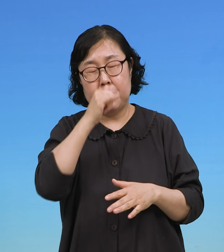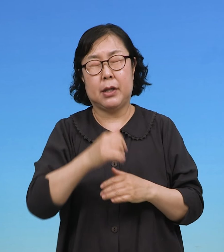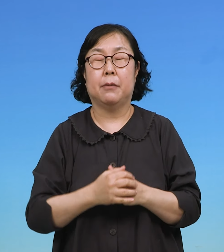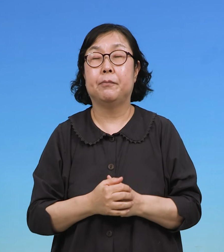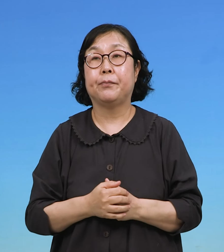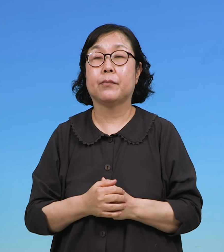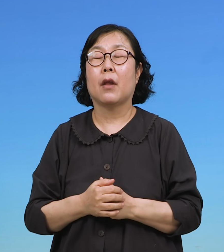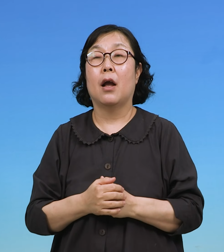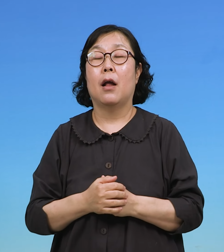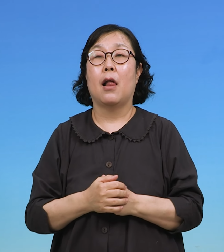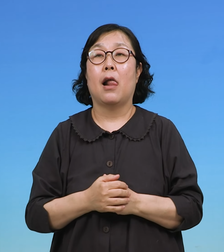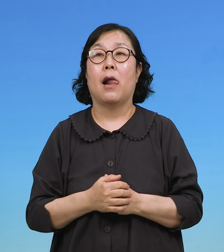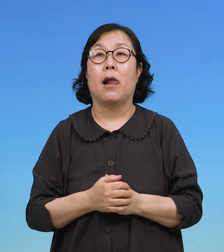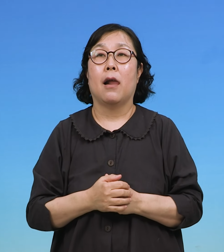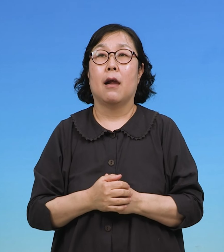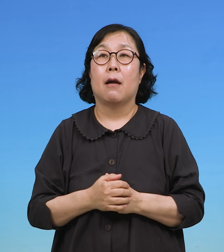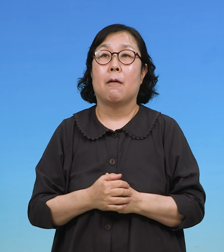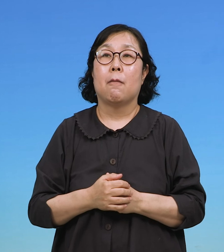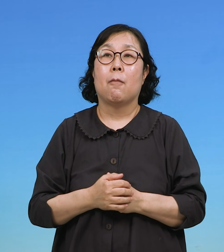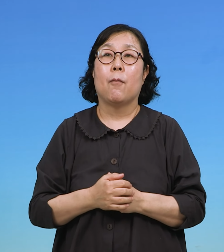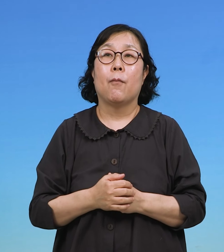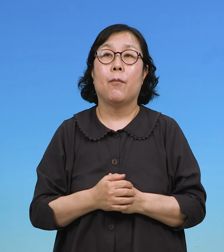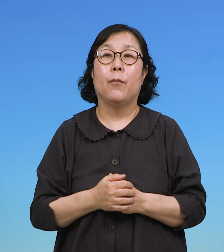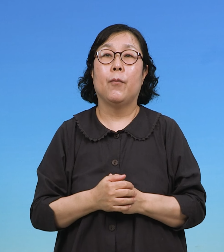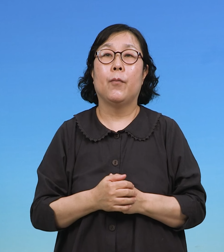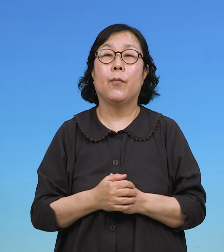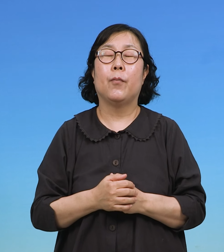그렇게 받아들이고 있습니다.